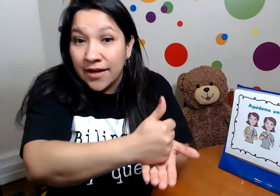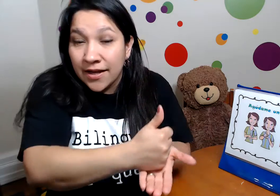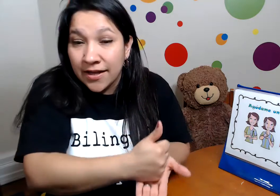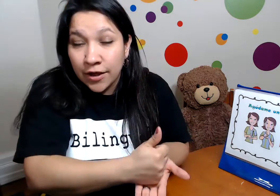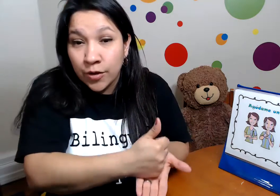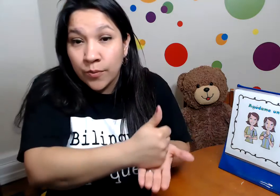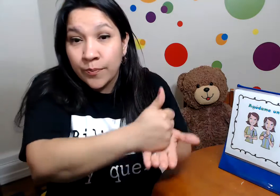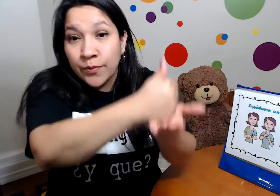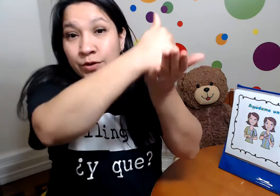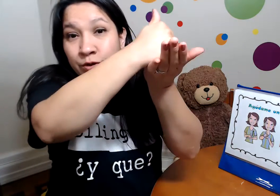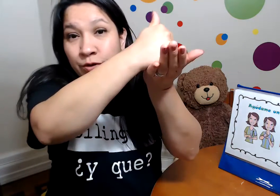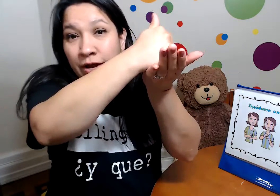en cuestión